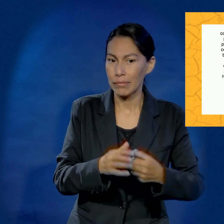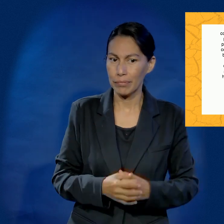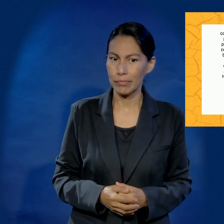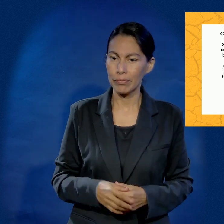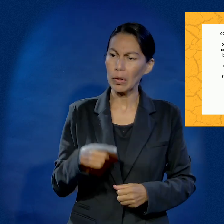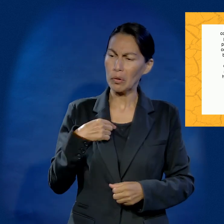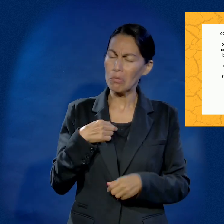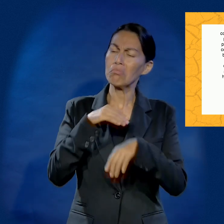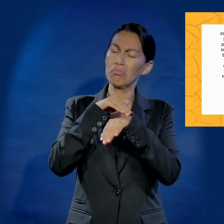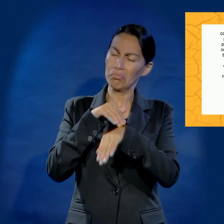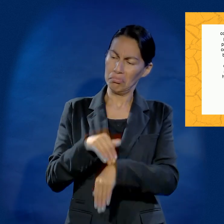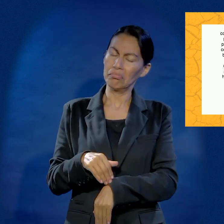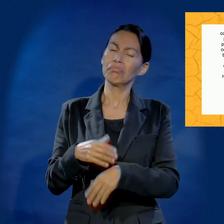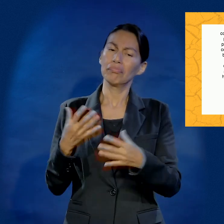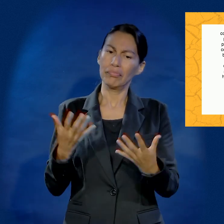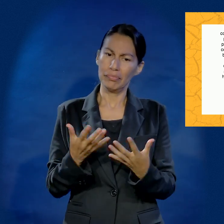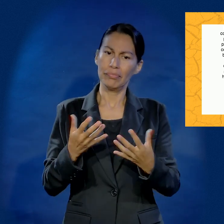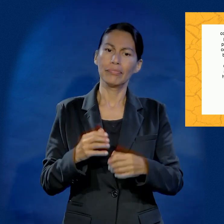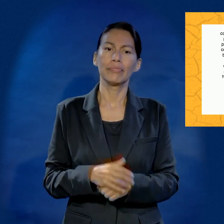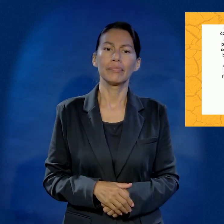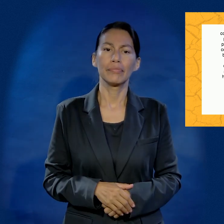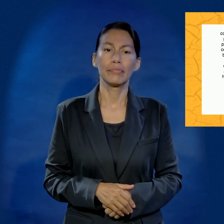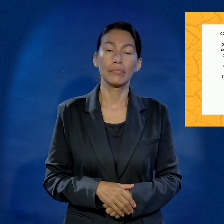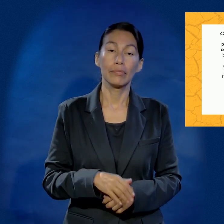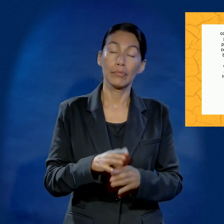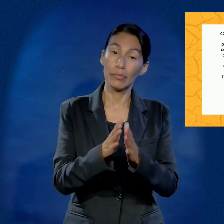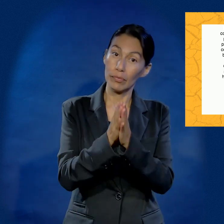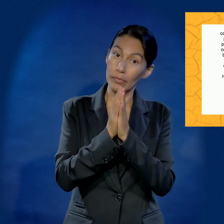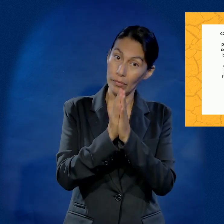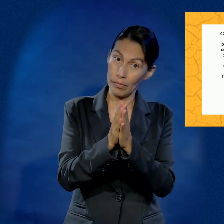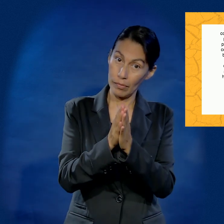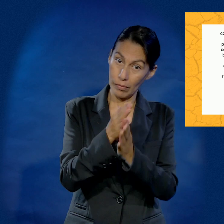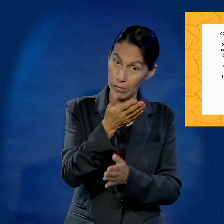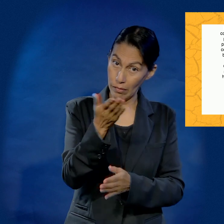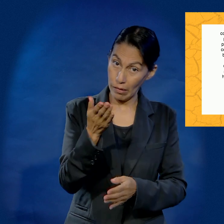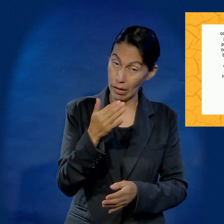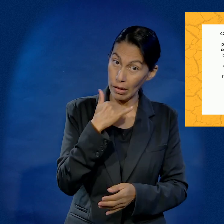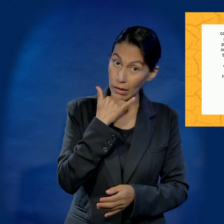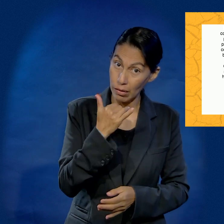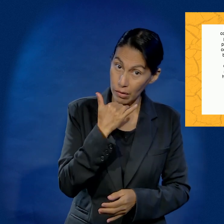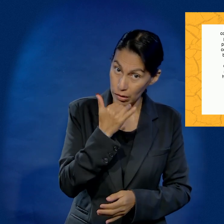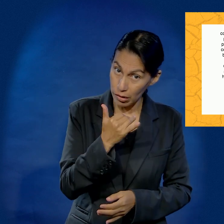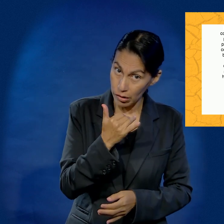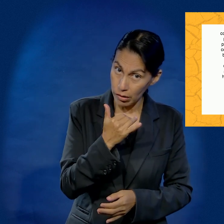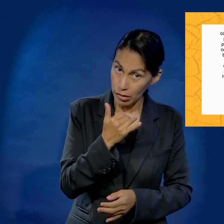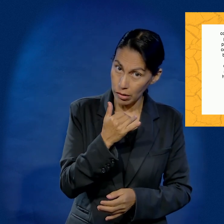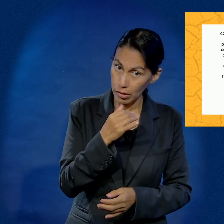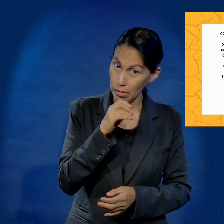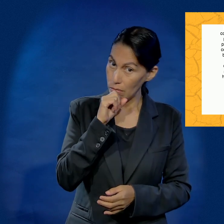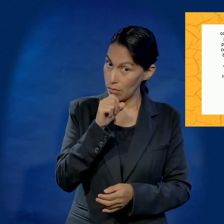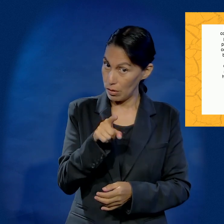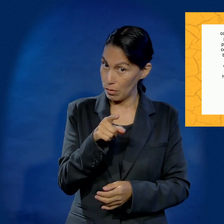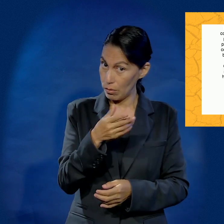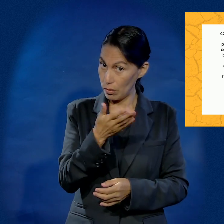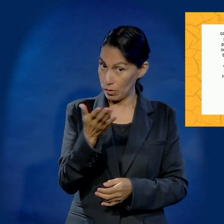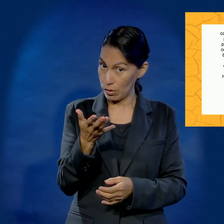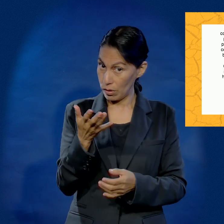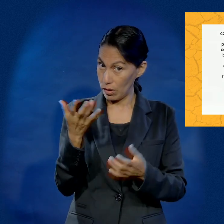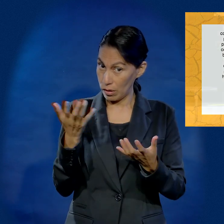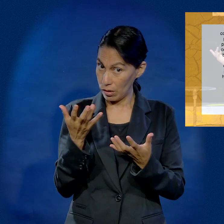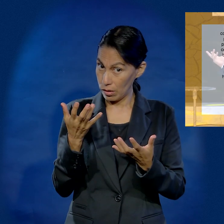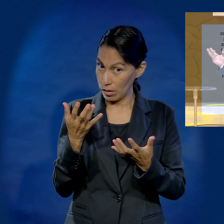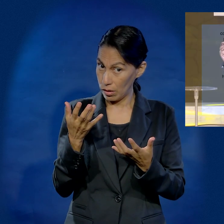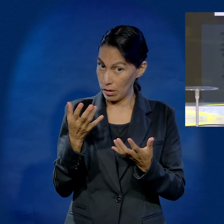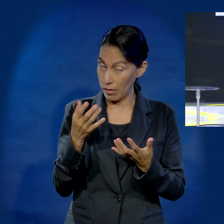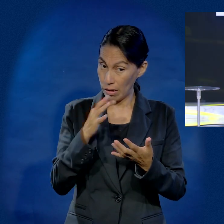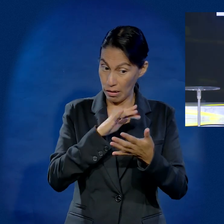hacer. Y ella respondió, voy a hacer todo lo que me digas. Por favor, nadie se equivoque. No es lo mismo lo que usted